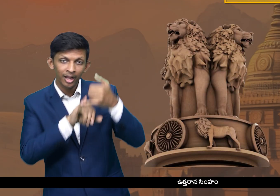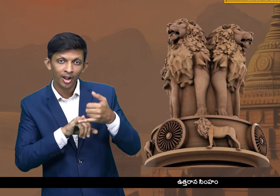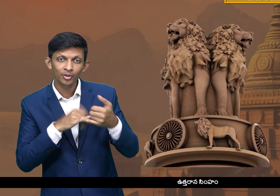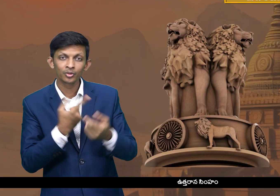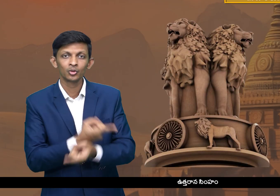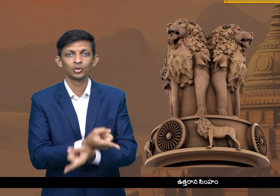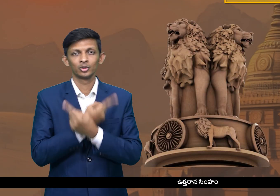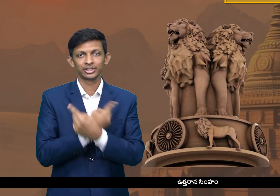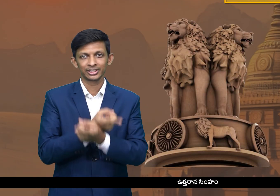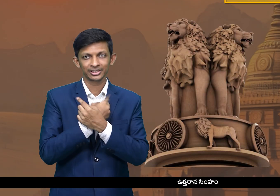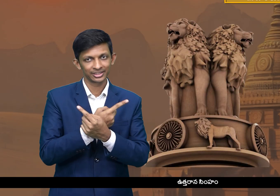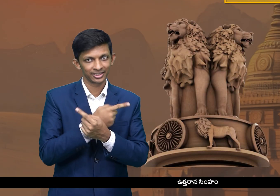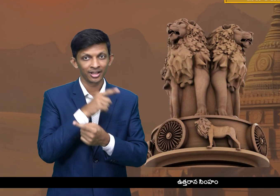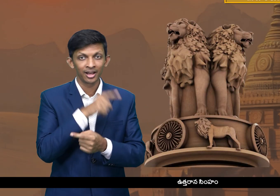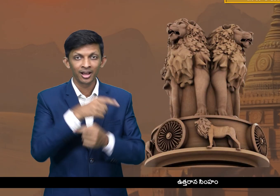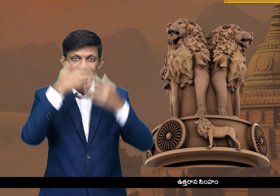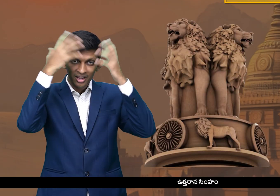ఉత్తరాన సింహం.